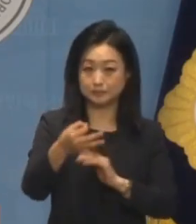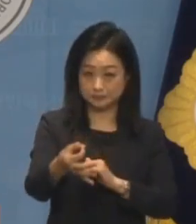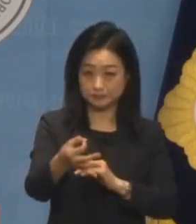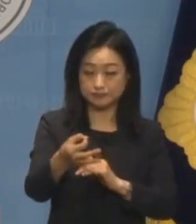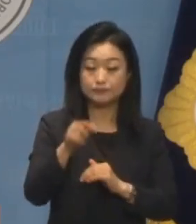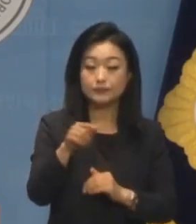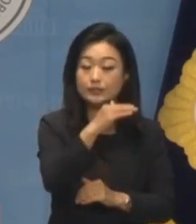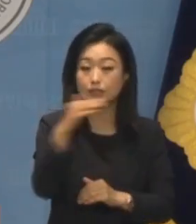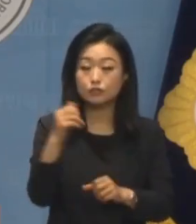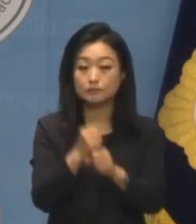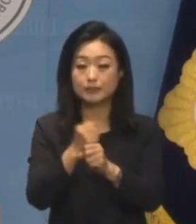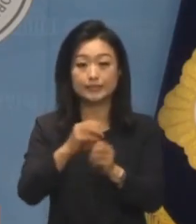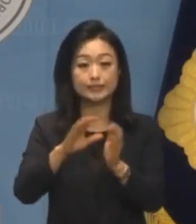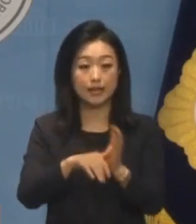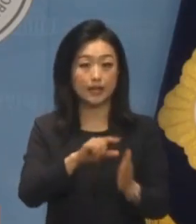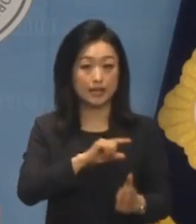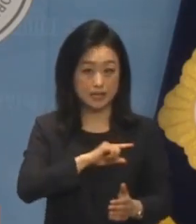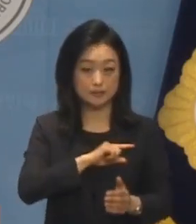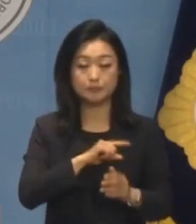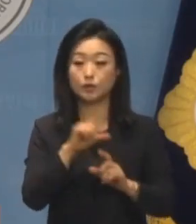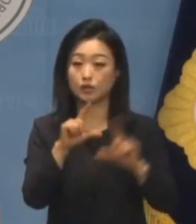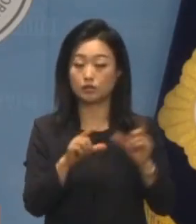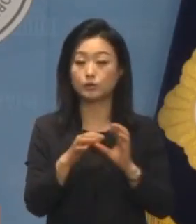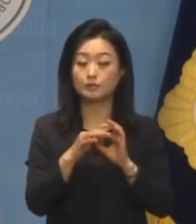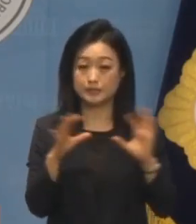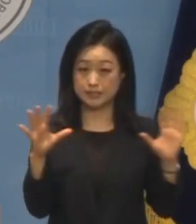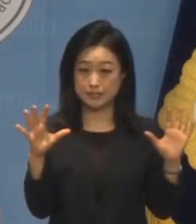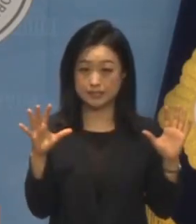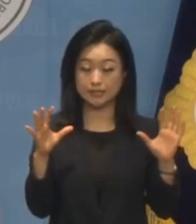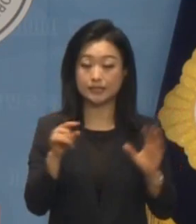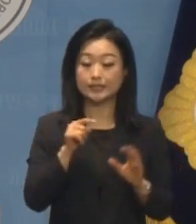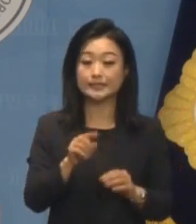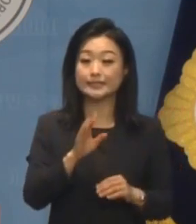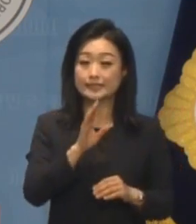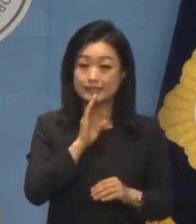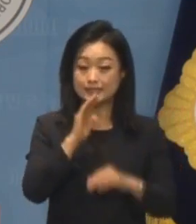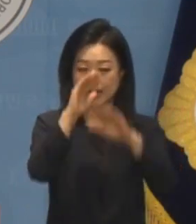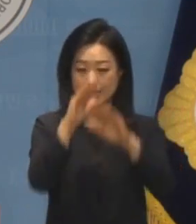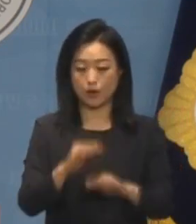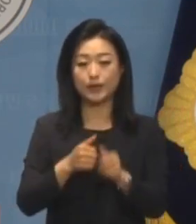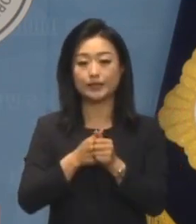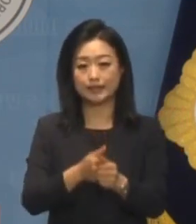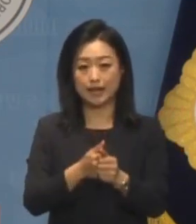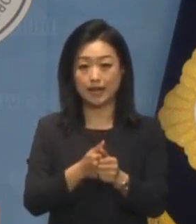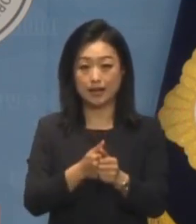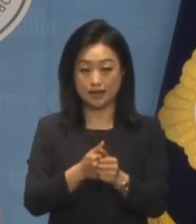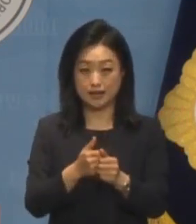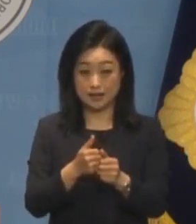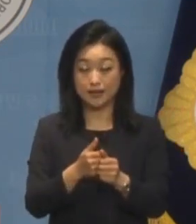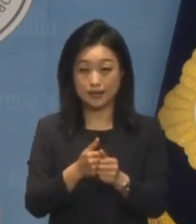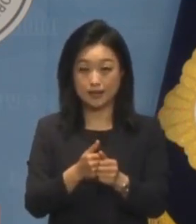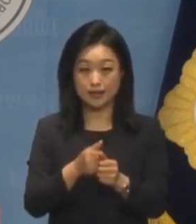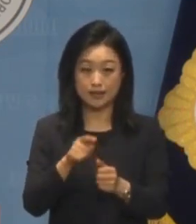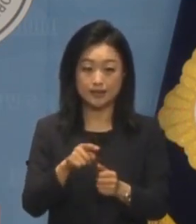계산할 때는 명칭이나 형식과 관계없이 그 실질 내용에 따라 적용하라는